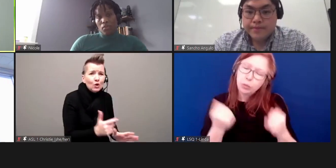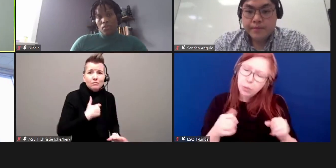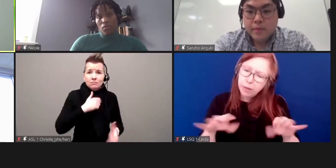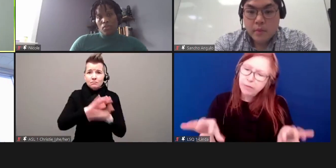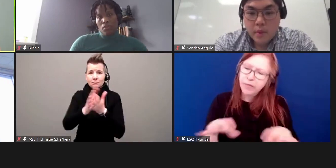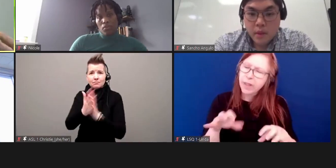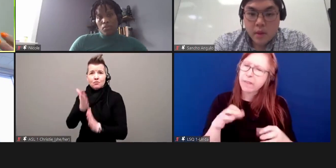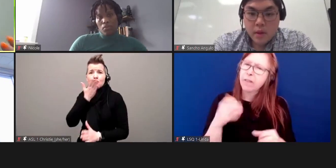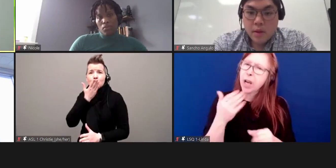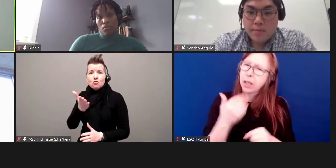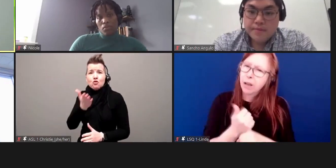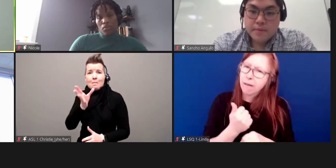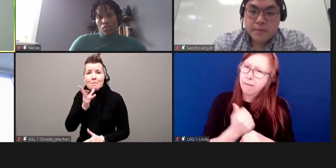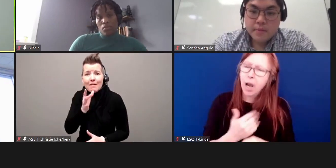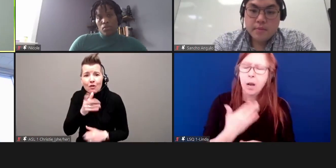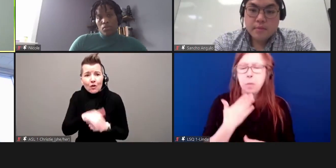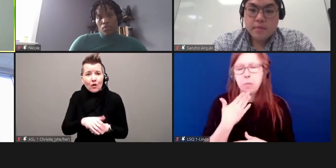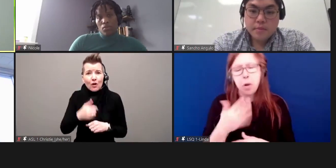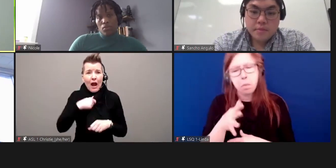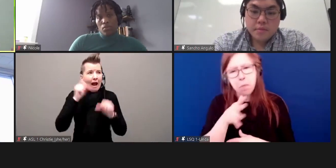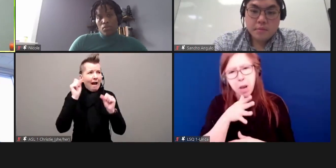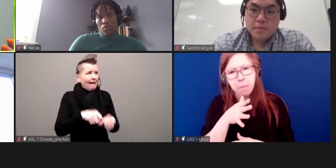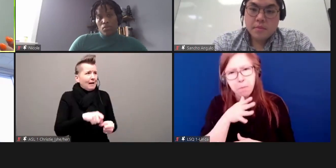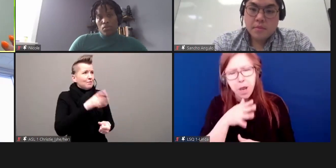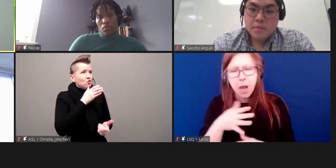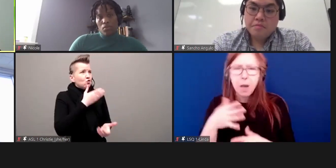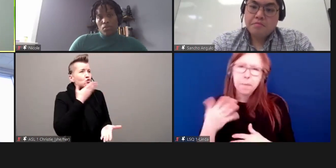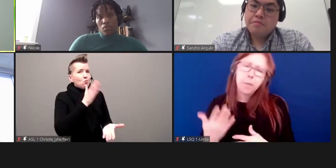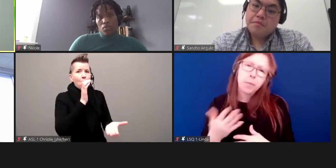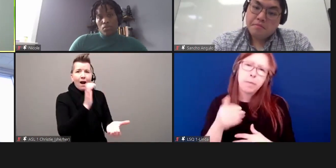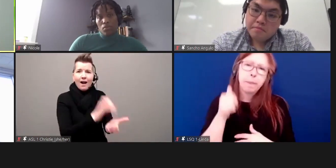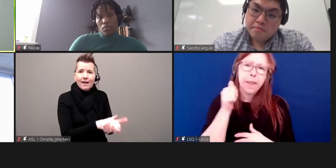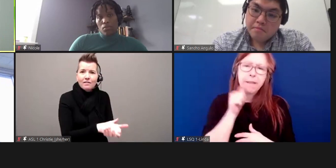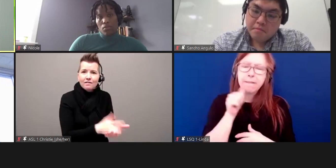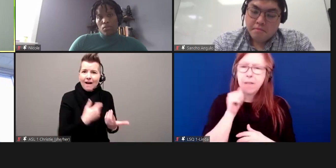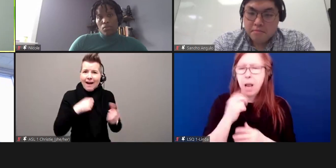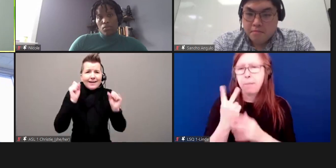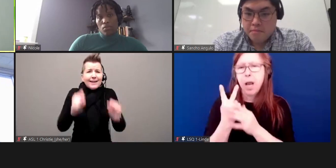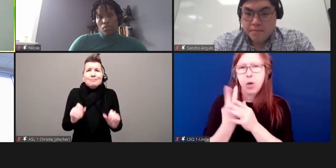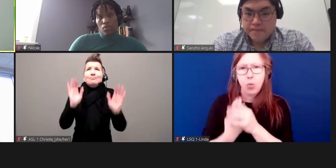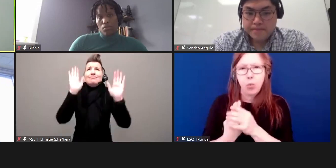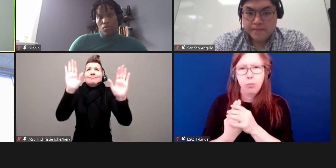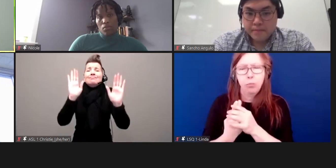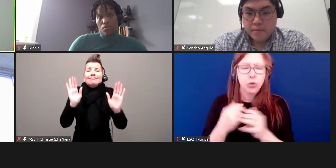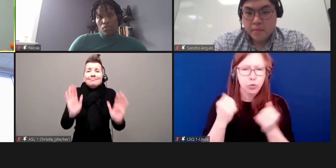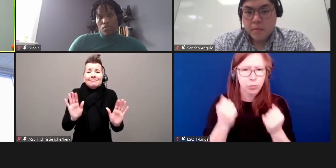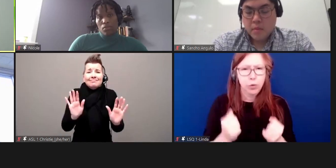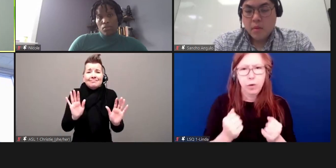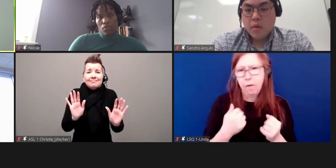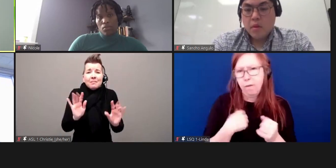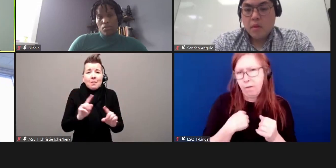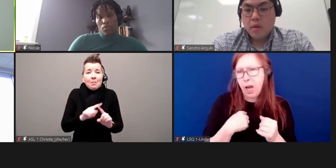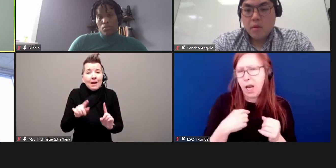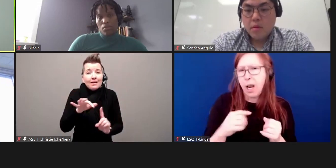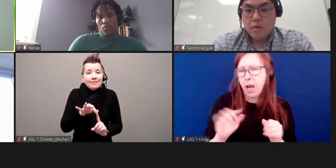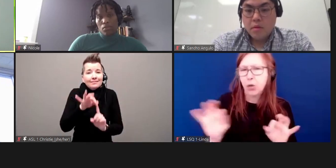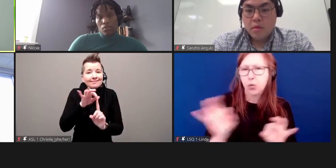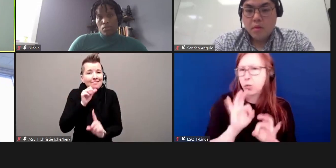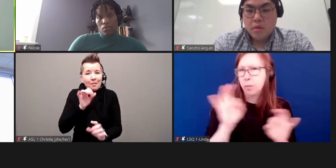être une bonne maman, une bonne femme de couple. Je pouvais être remarquable, mais je ne pouvais pas être